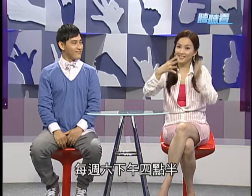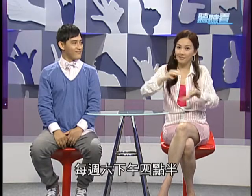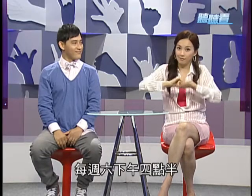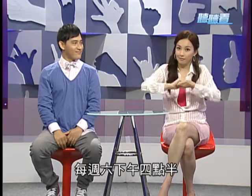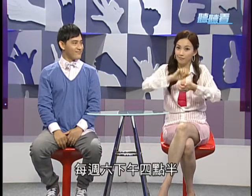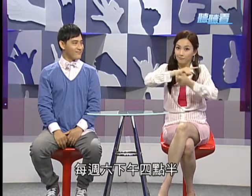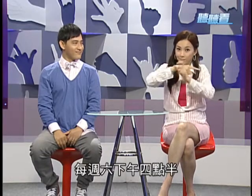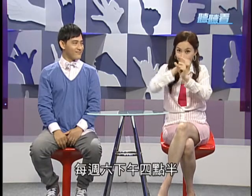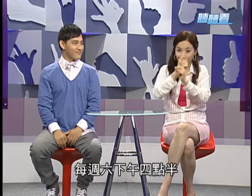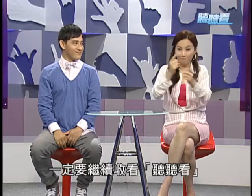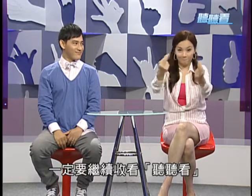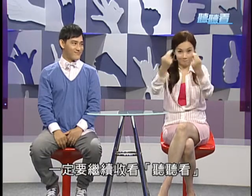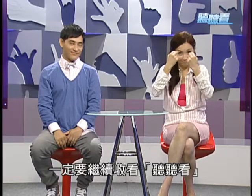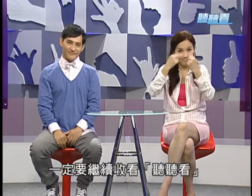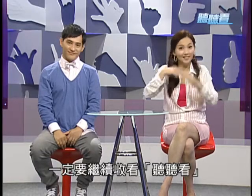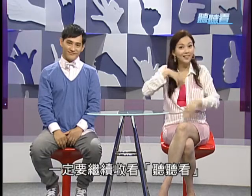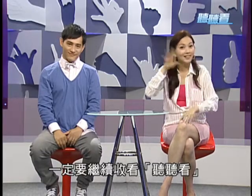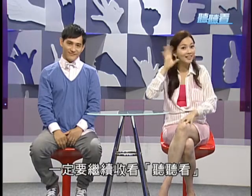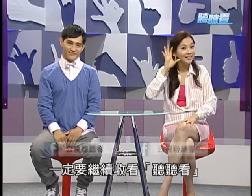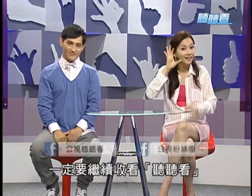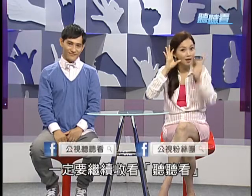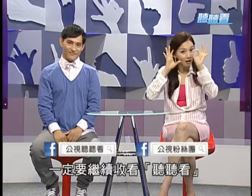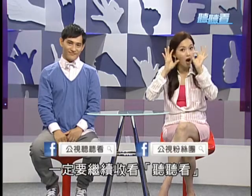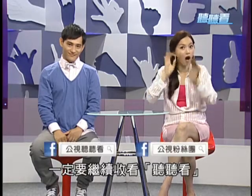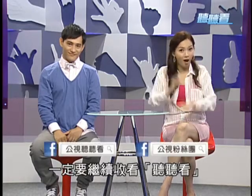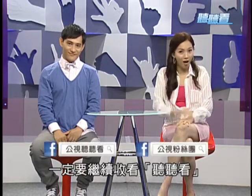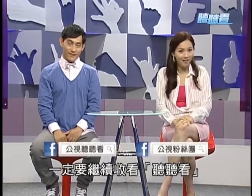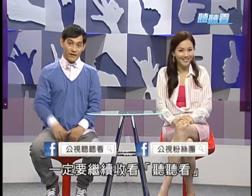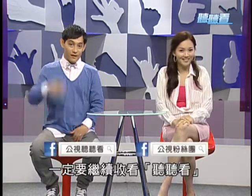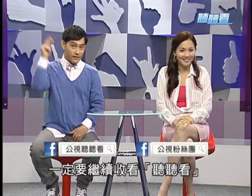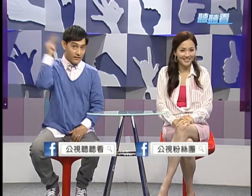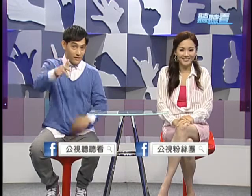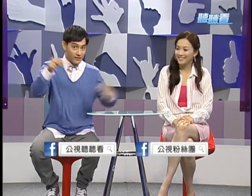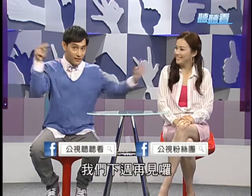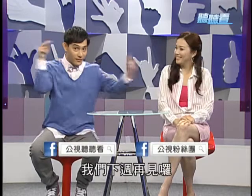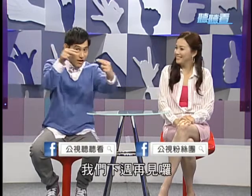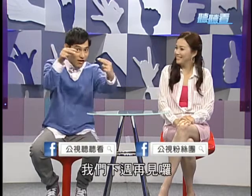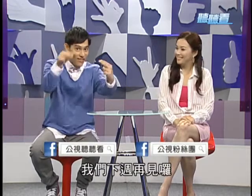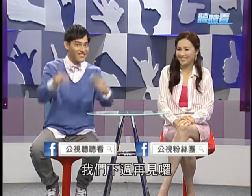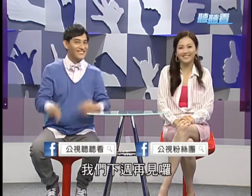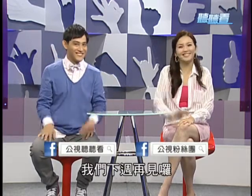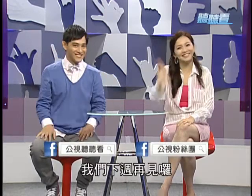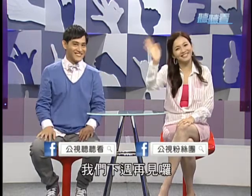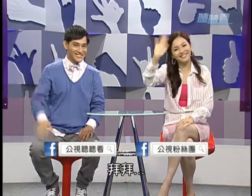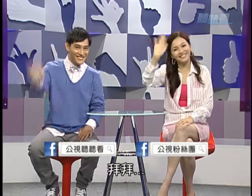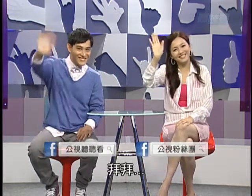午4:30一定要继续收看听听看。 我们下周再见喽， 拜拜 拜